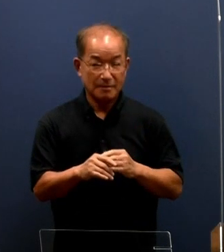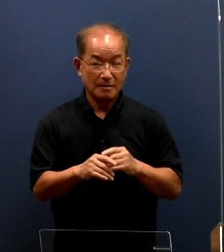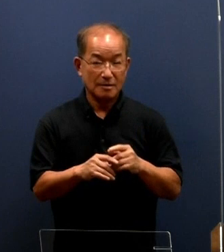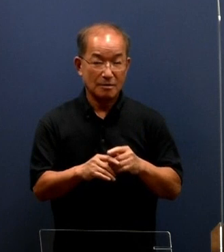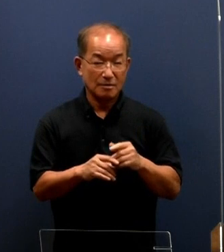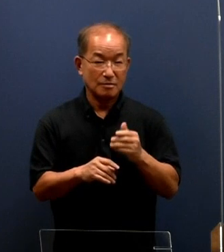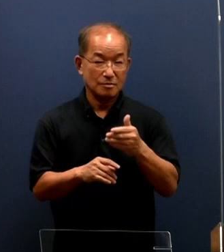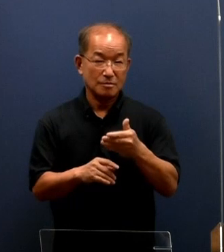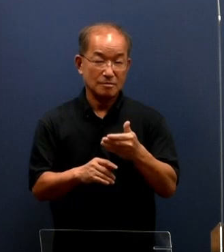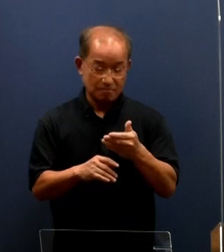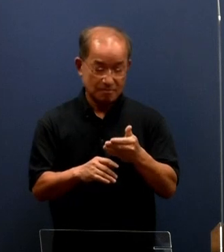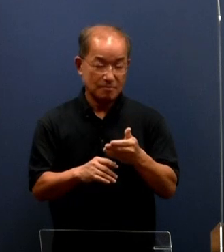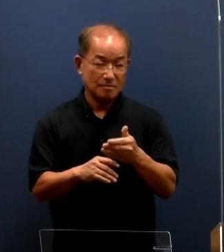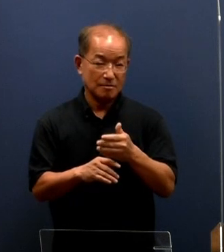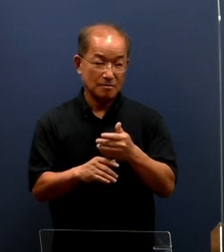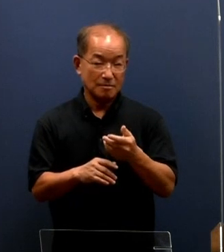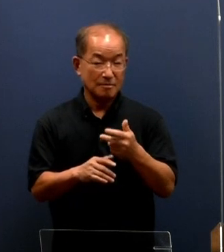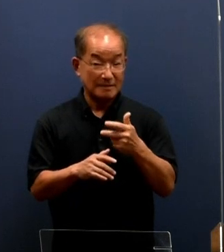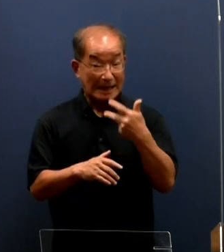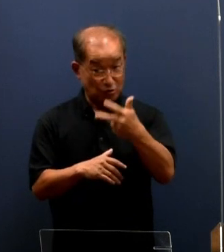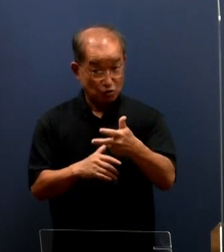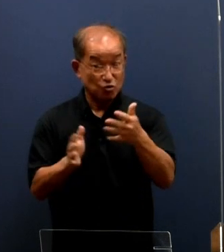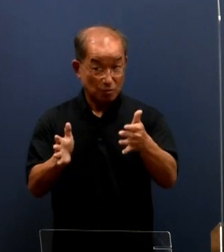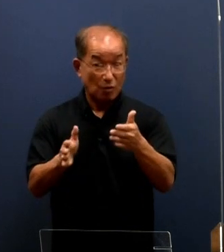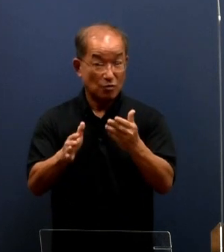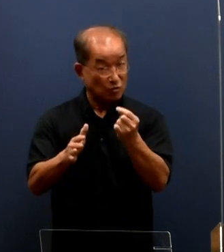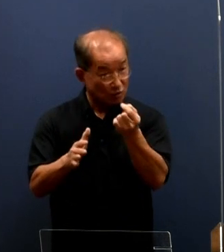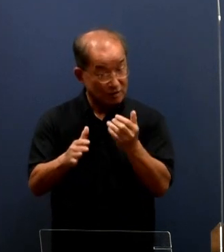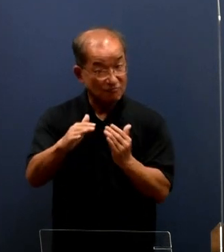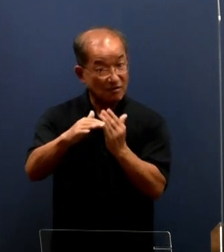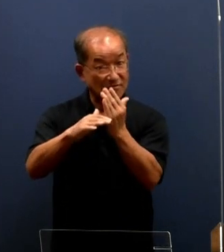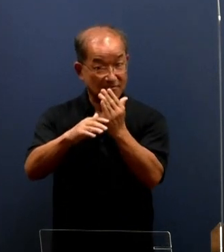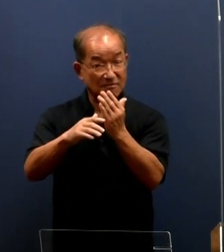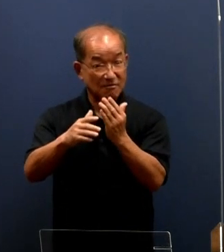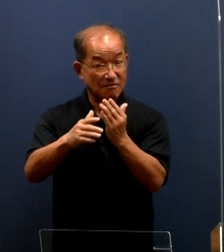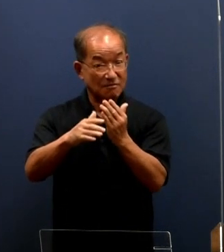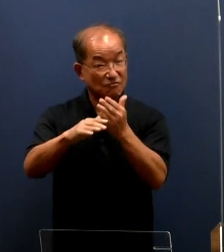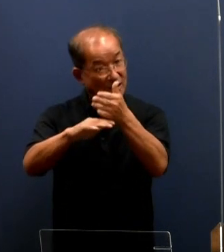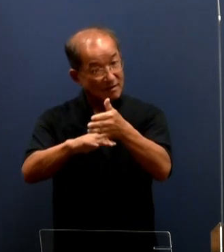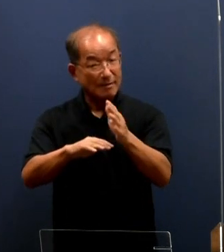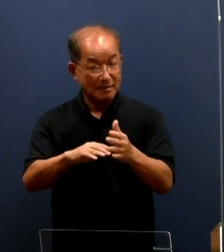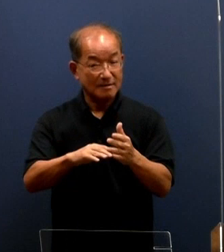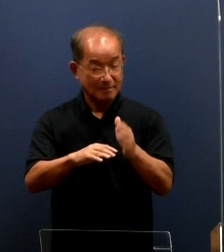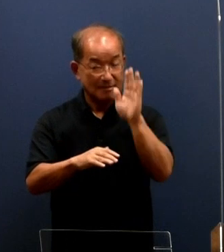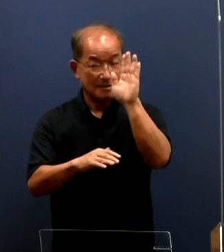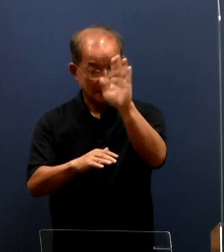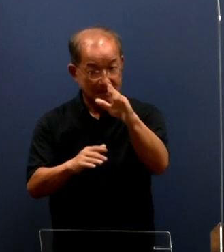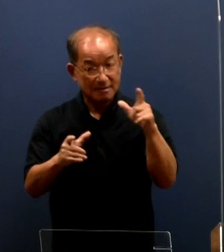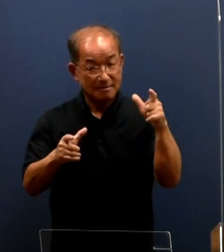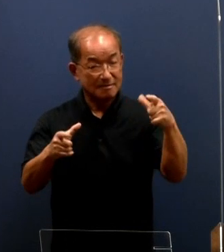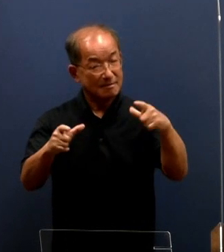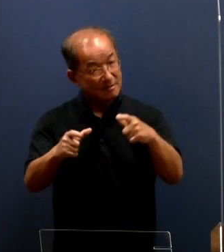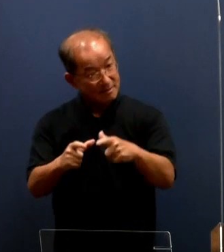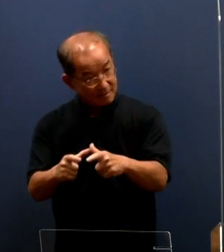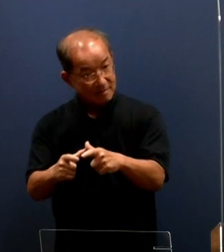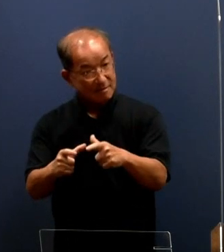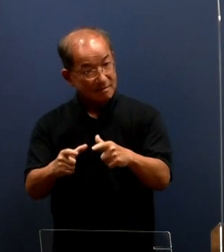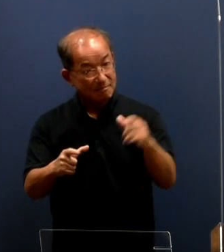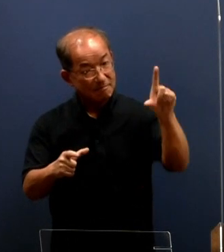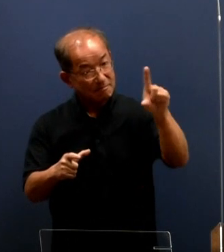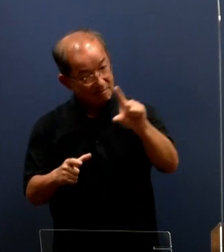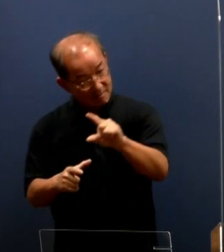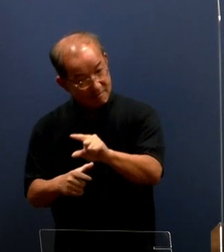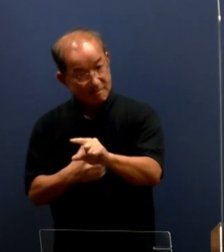その種ももしかするとちょっと増えるかもしれませんが、その増え方というのは、刻みが小さくなっていくと。